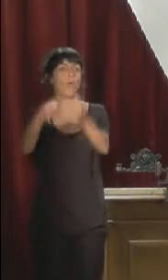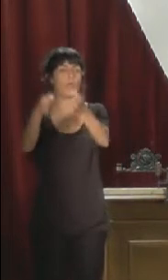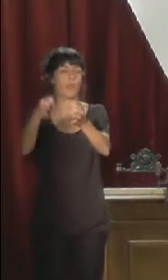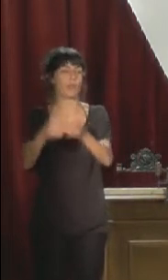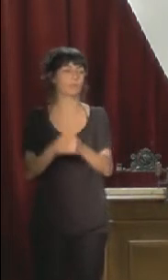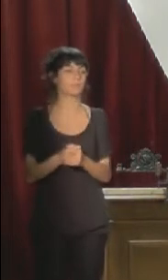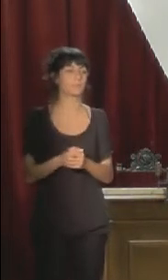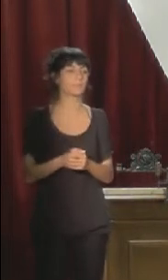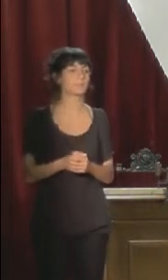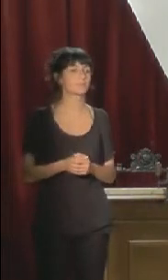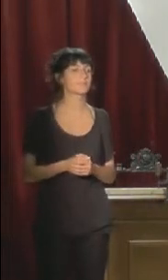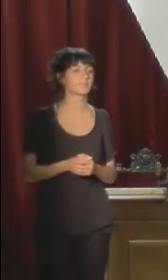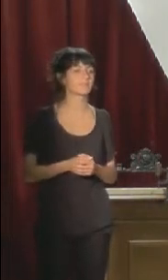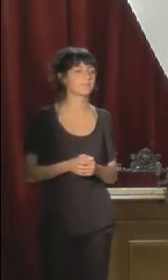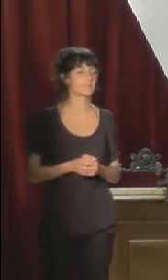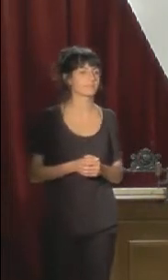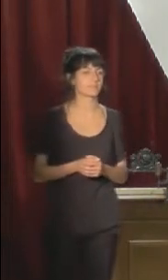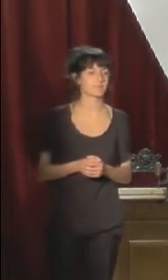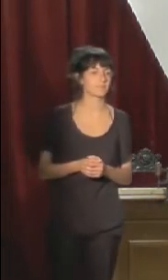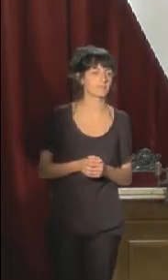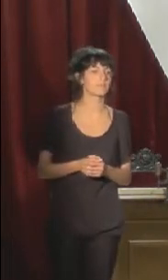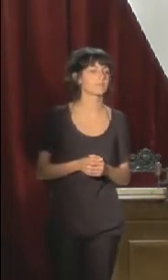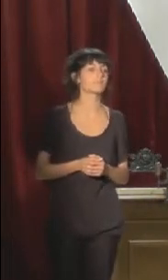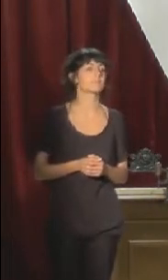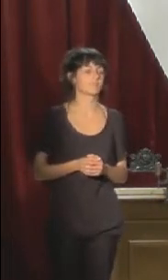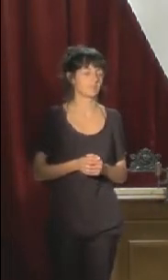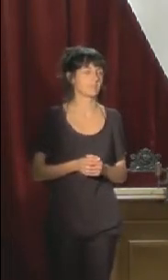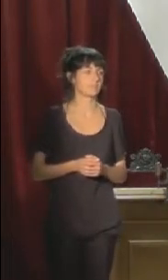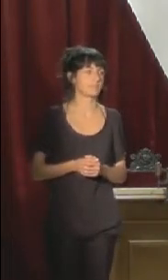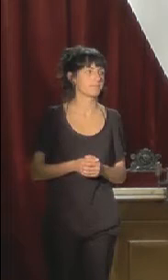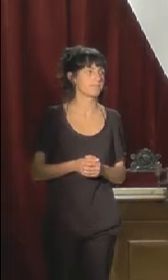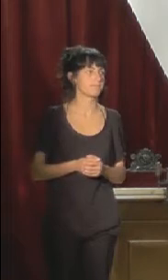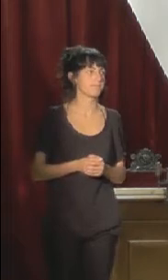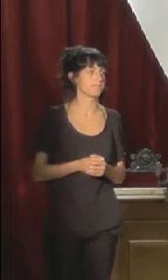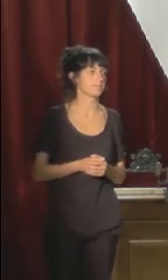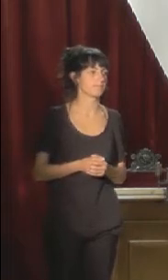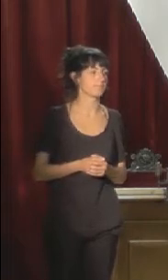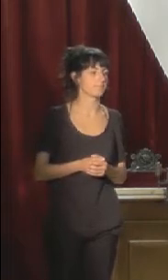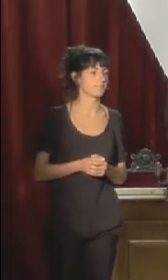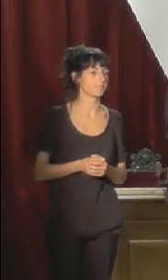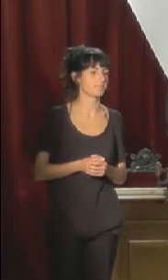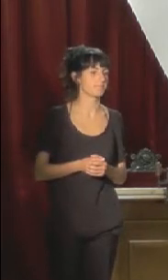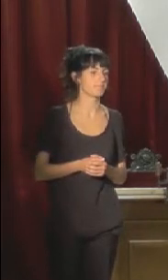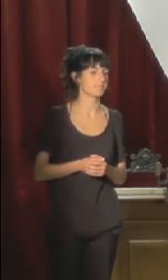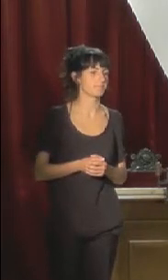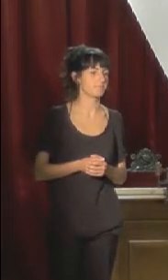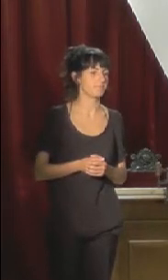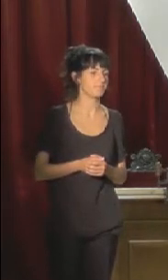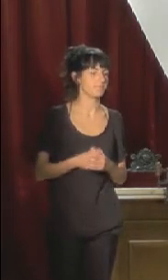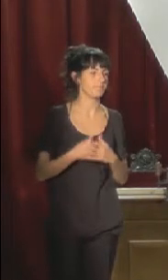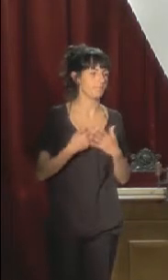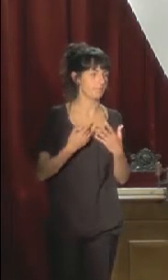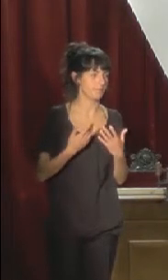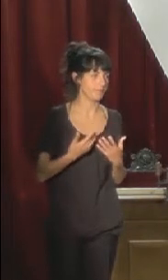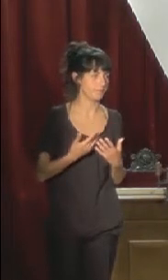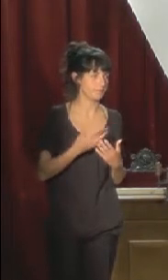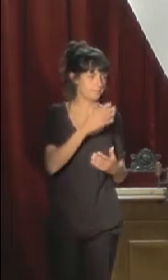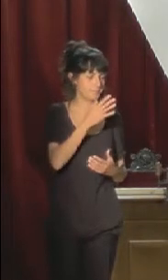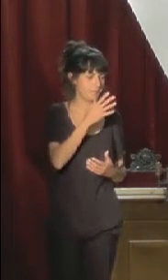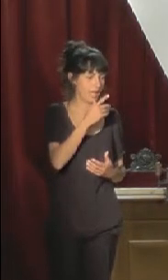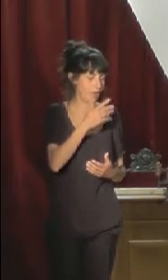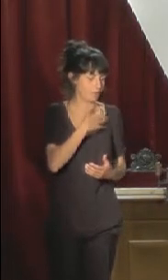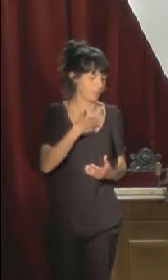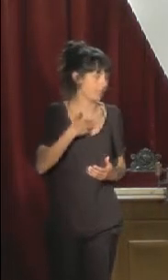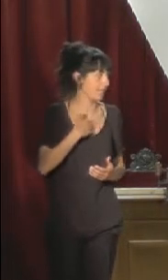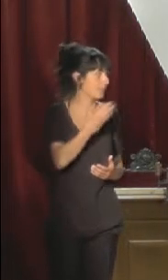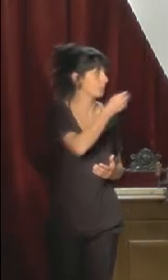E en Marea ten que ser, e remato porque ademais queremos que este micro ou outro